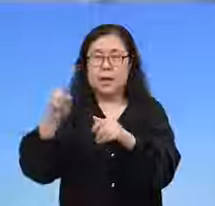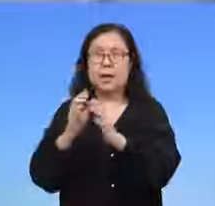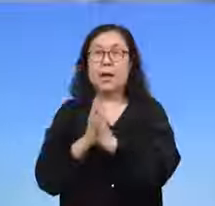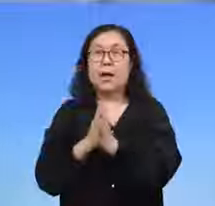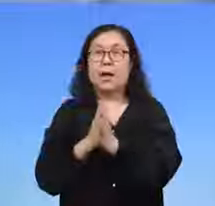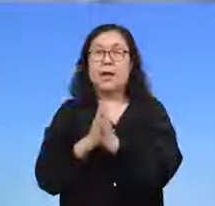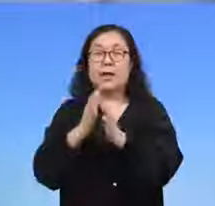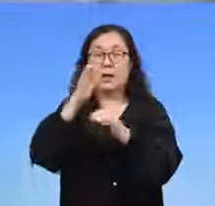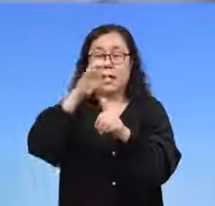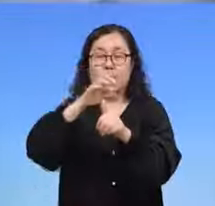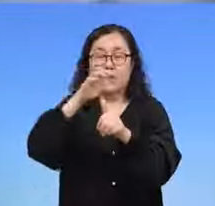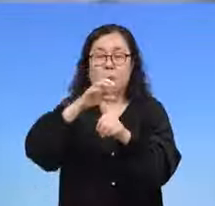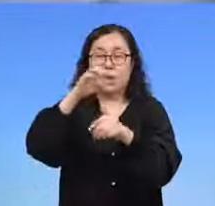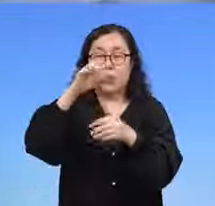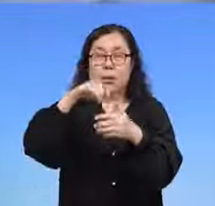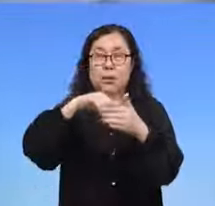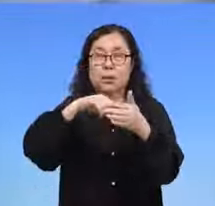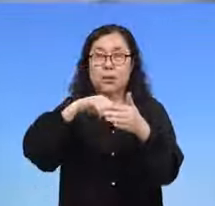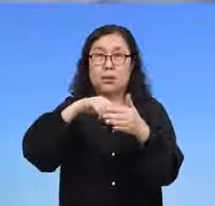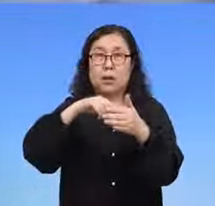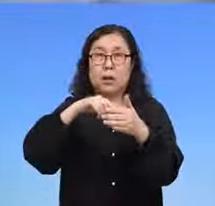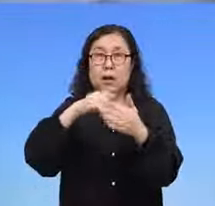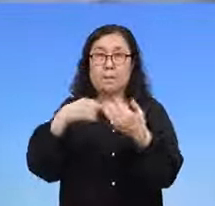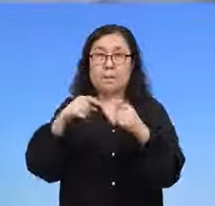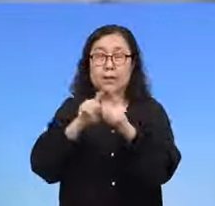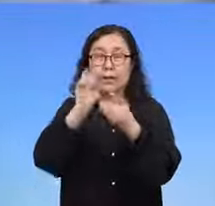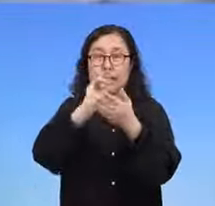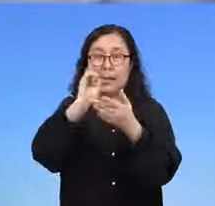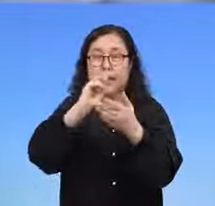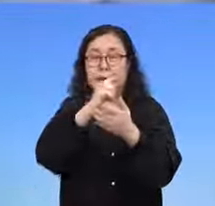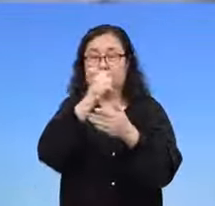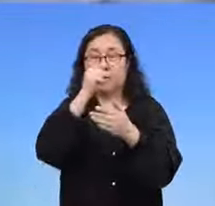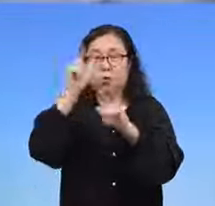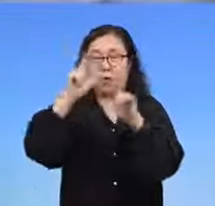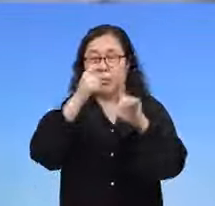찬양하는 그 모습이 너무 아름다운 겁니다. 함께 꿈을 꾸는 겁니다.